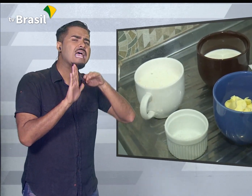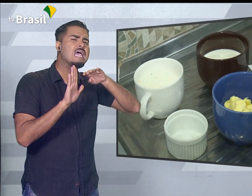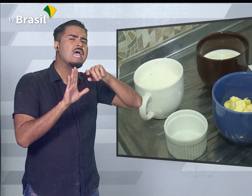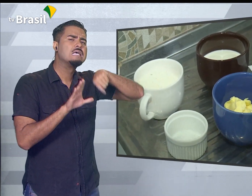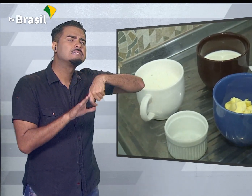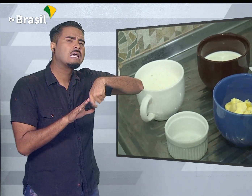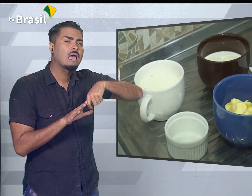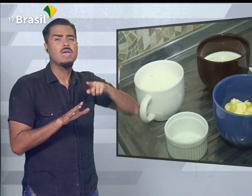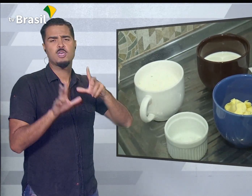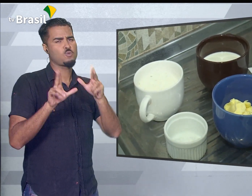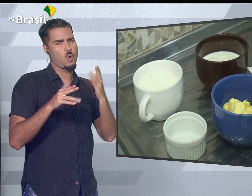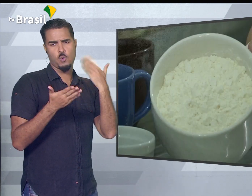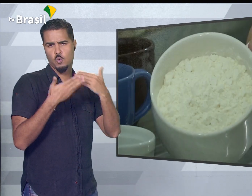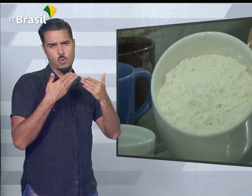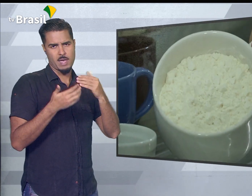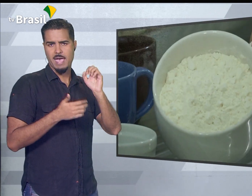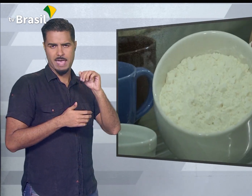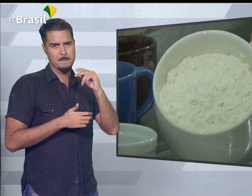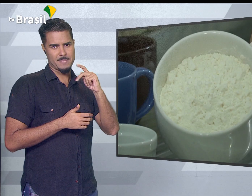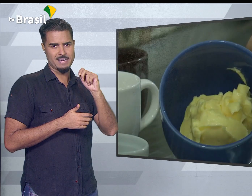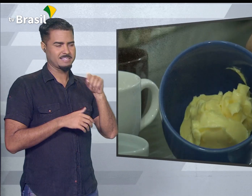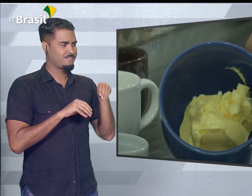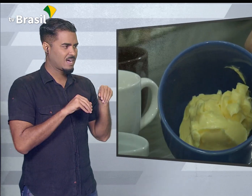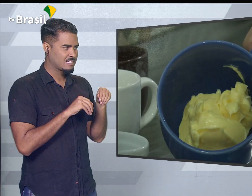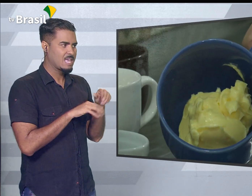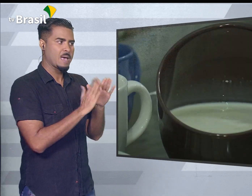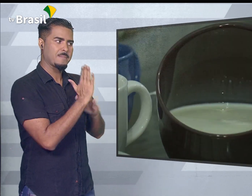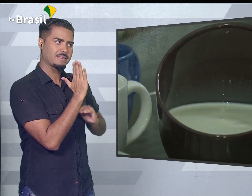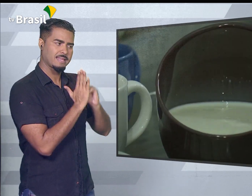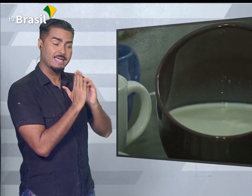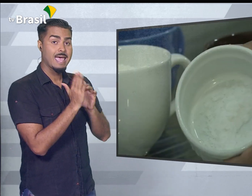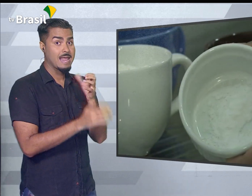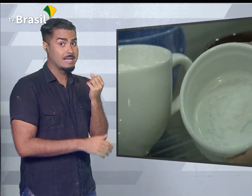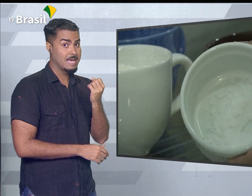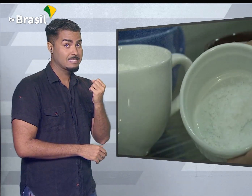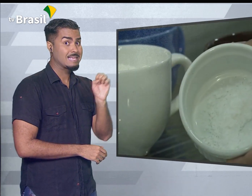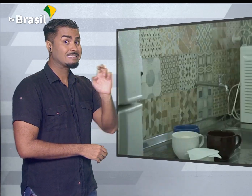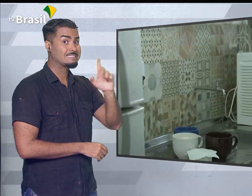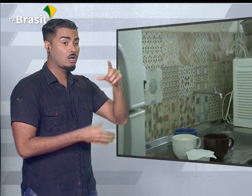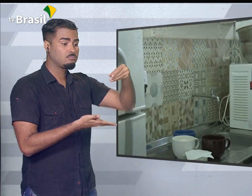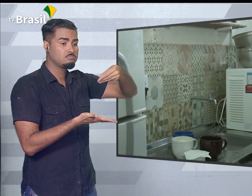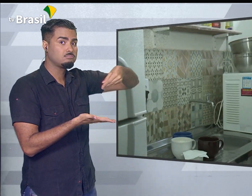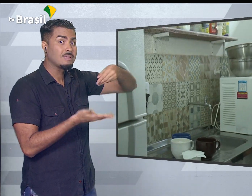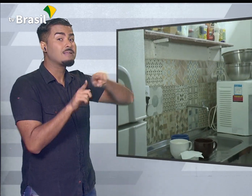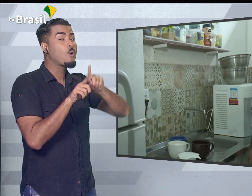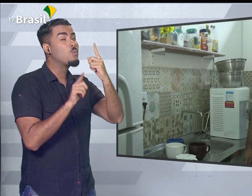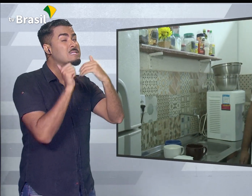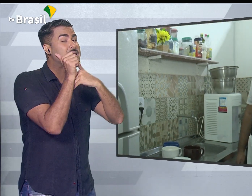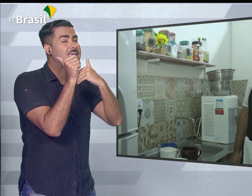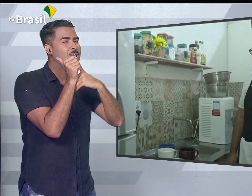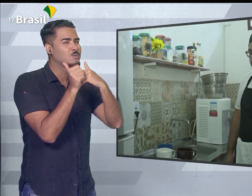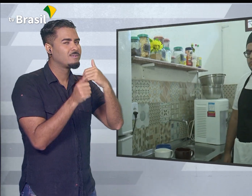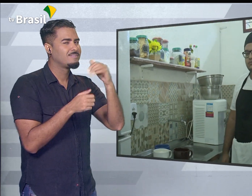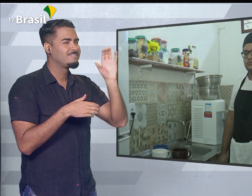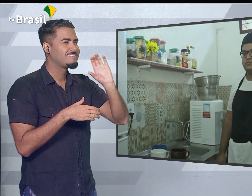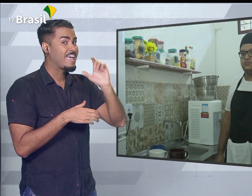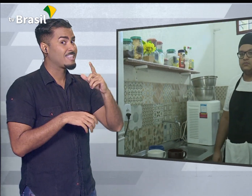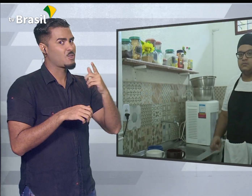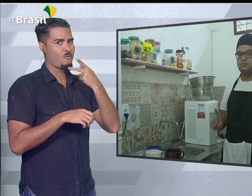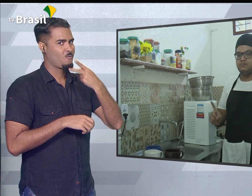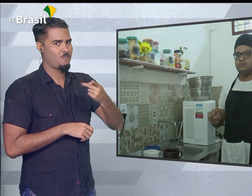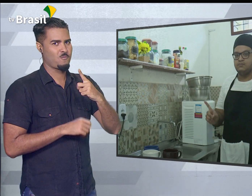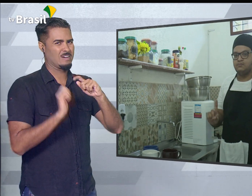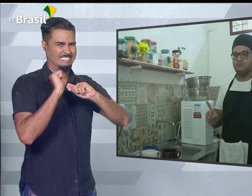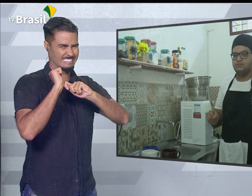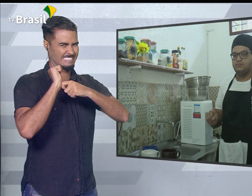os mesmos de qualquer empada. Farinha de trigo, manteiga, leite, sal a gosto e o ingrediente extra, o segredo da